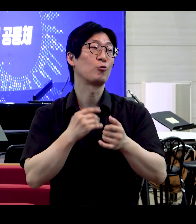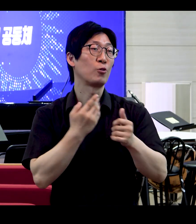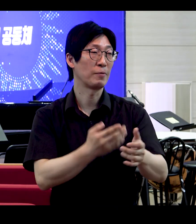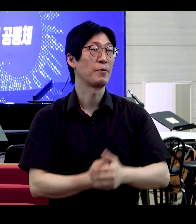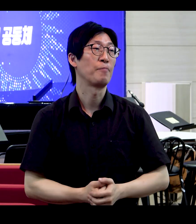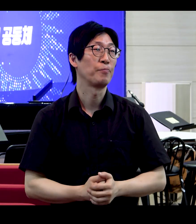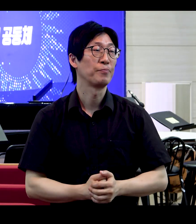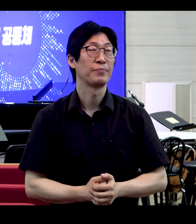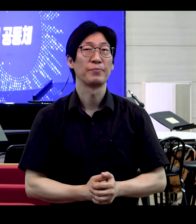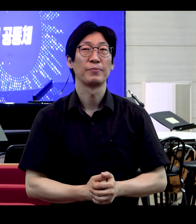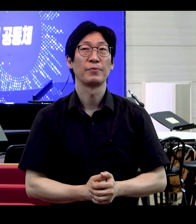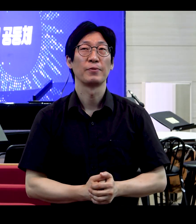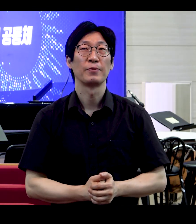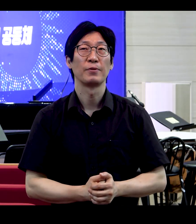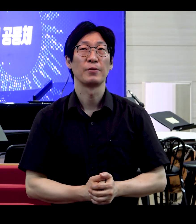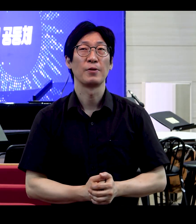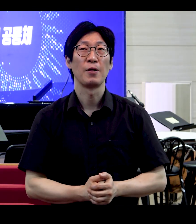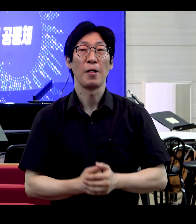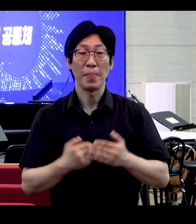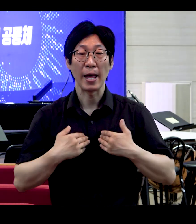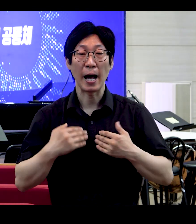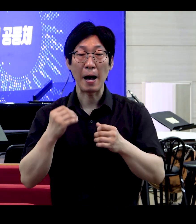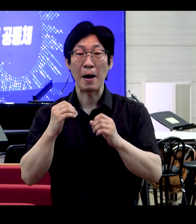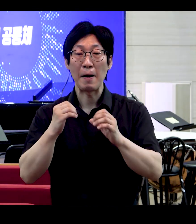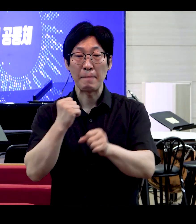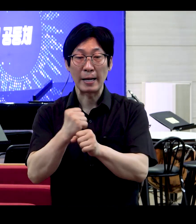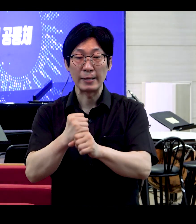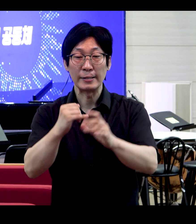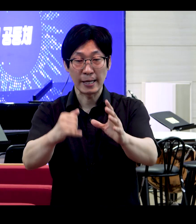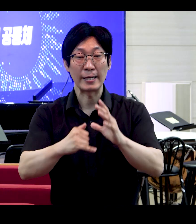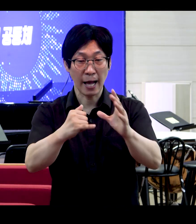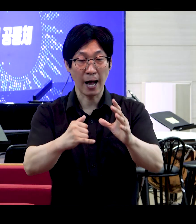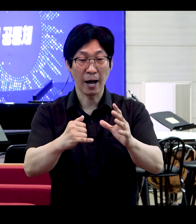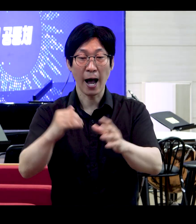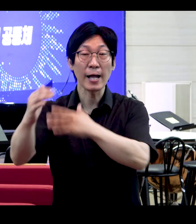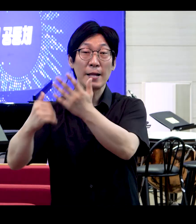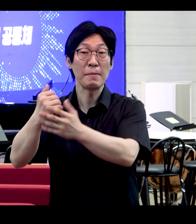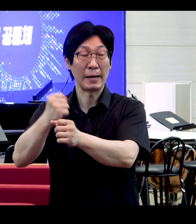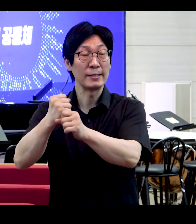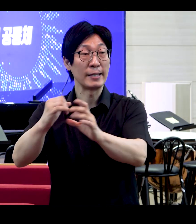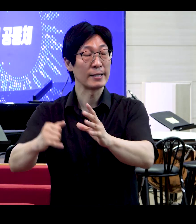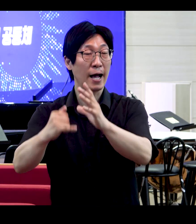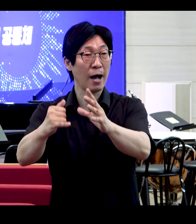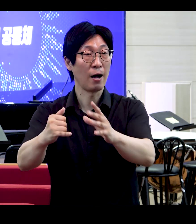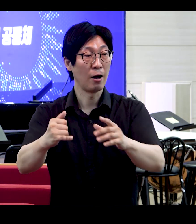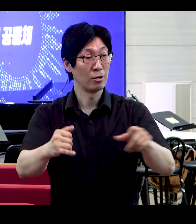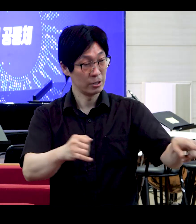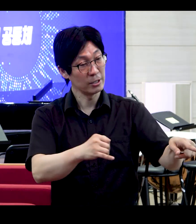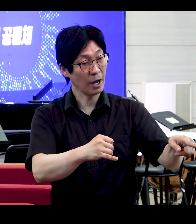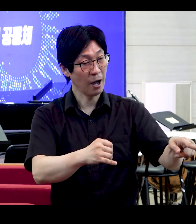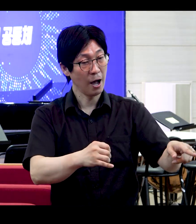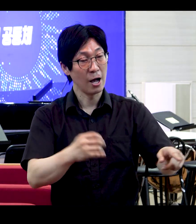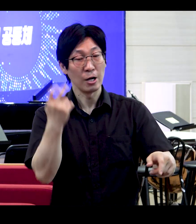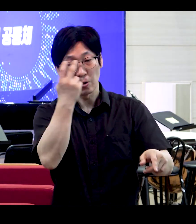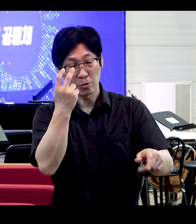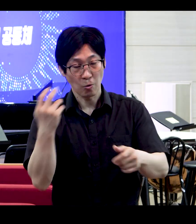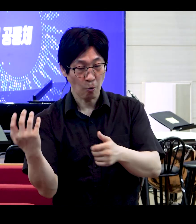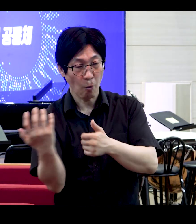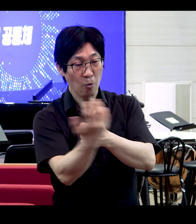내 창조의 이 세계를 네가 관리하면서 지켜가면서 그렇게